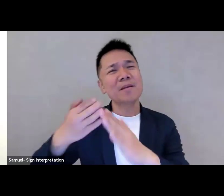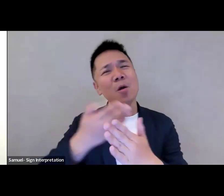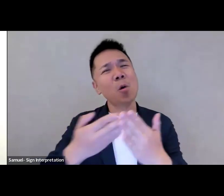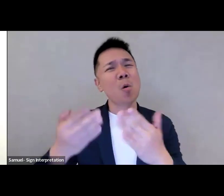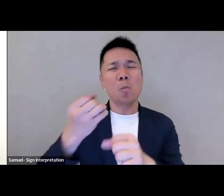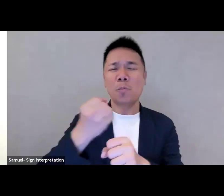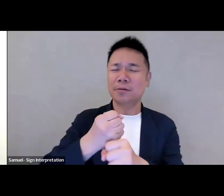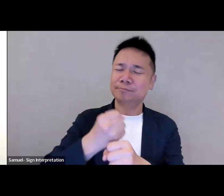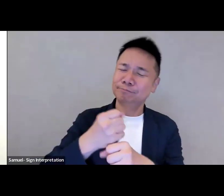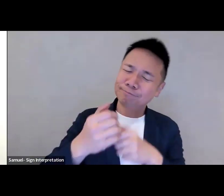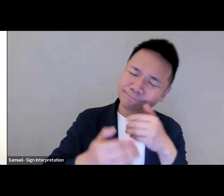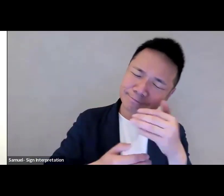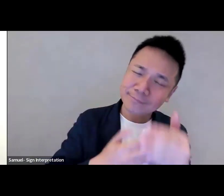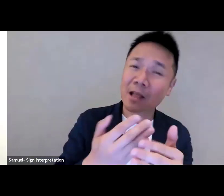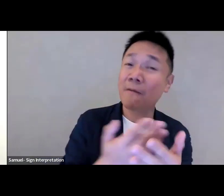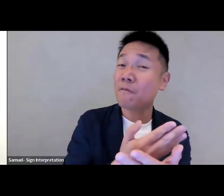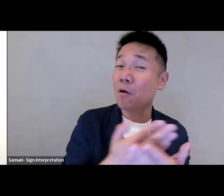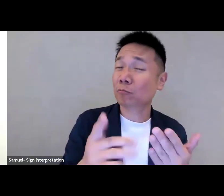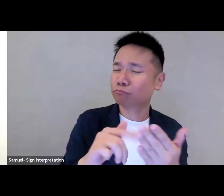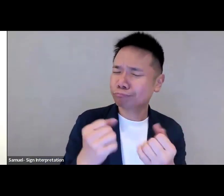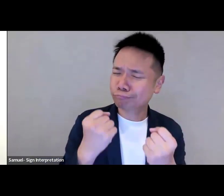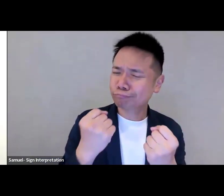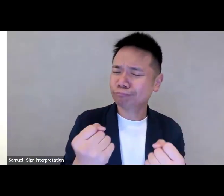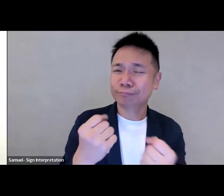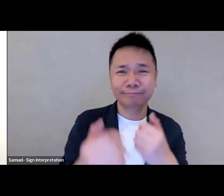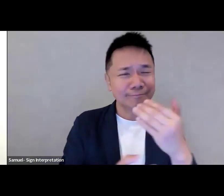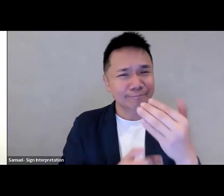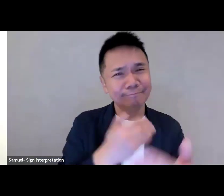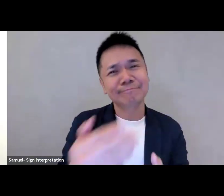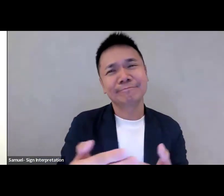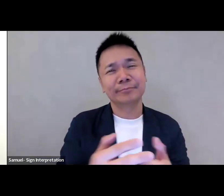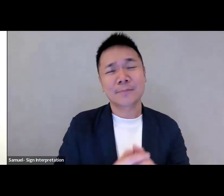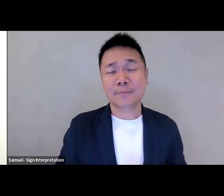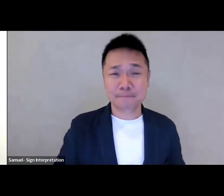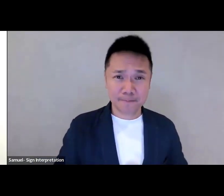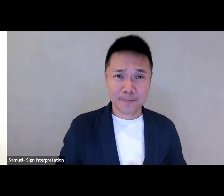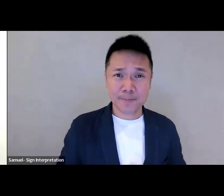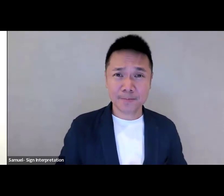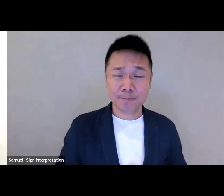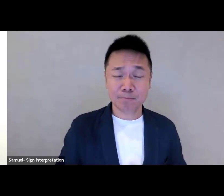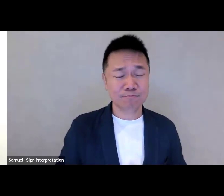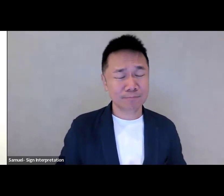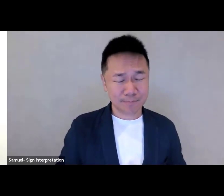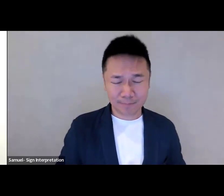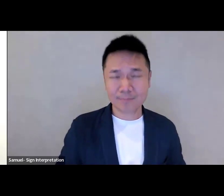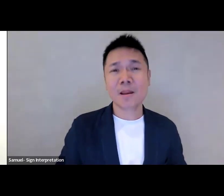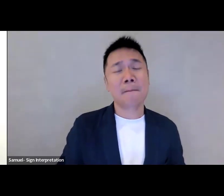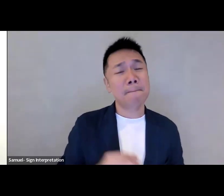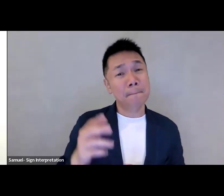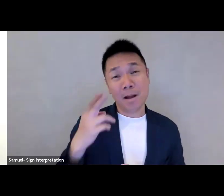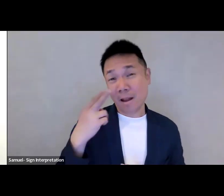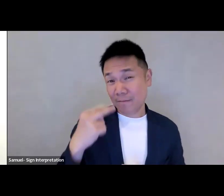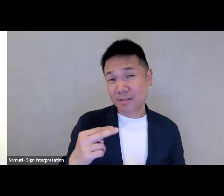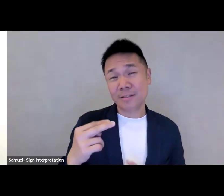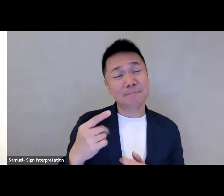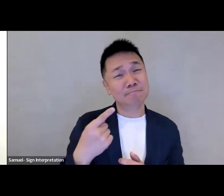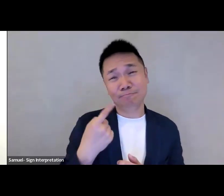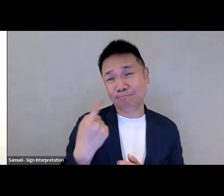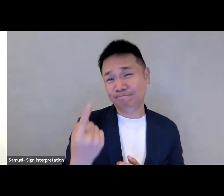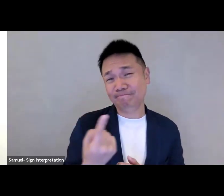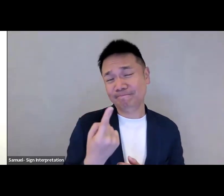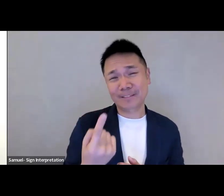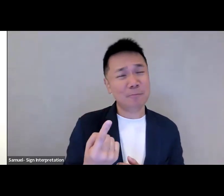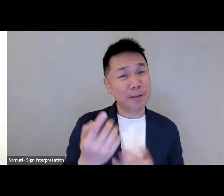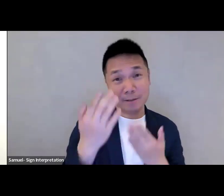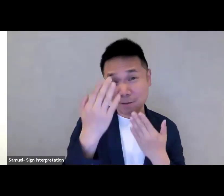同学之间呢，能够呢，来可以让我们的这个社群运作的更